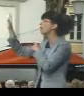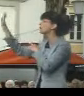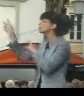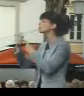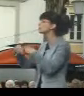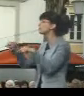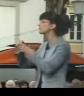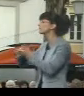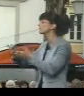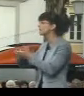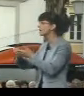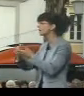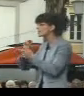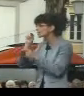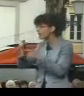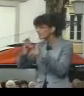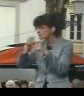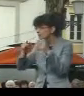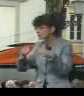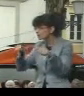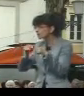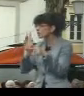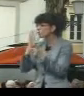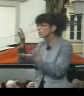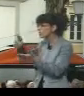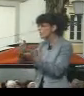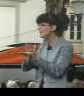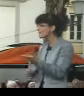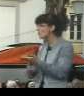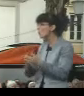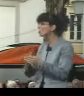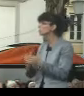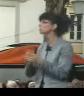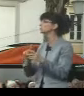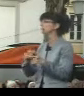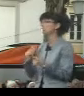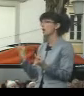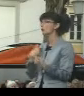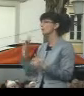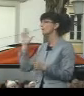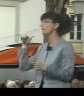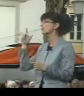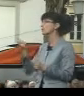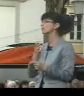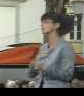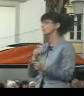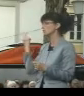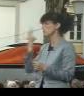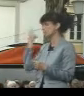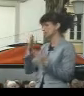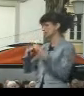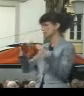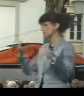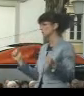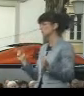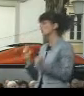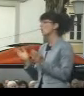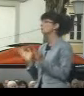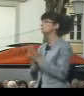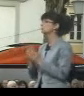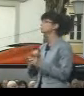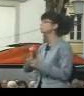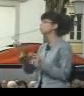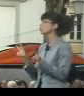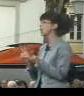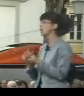ta delček, ki je ostal, ga razdelili na pol in se lahko poslovimo od slovenskega morja. Zato, dragi rojaki, vas